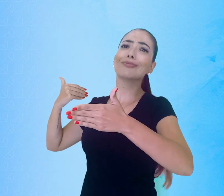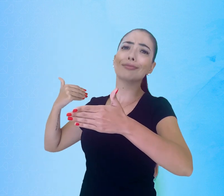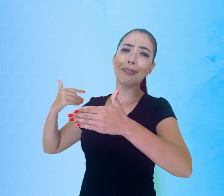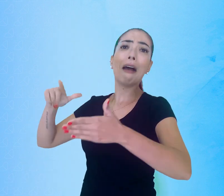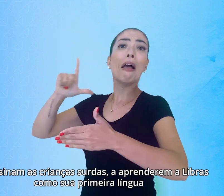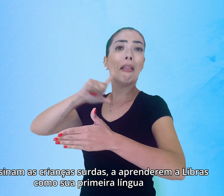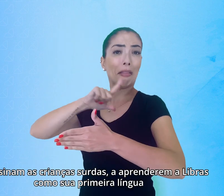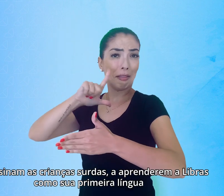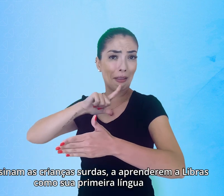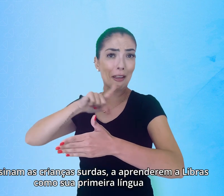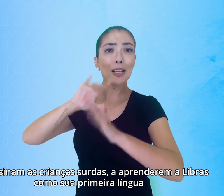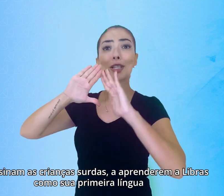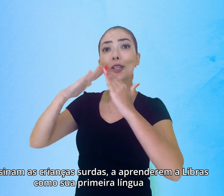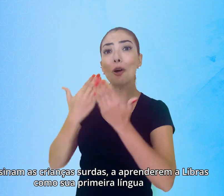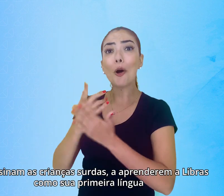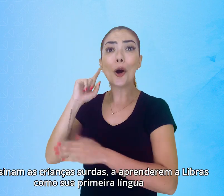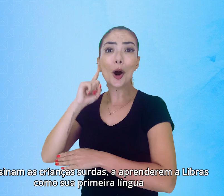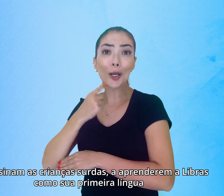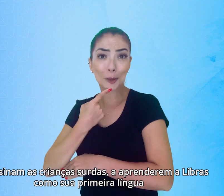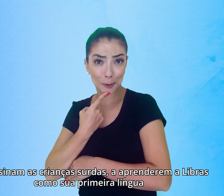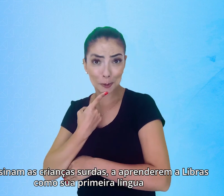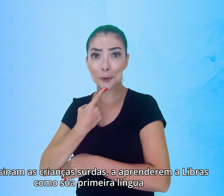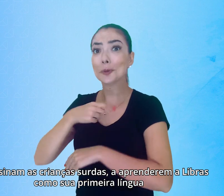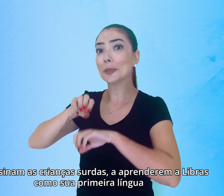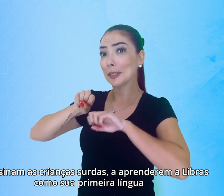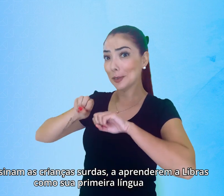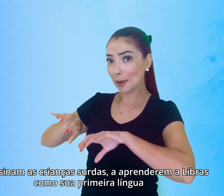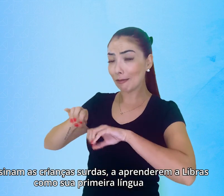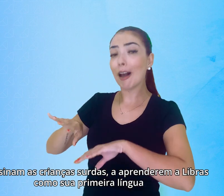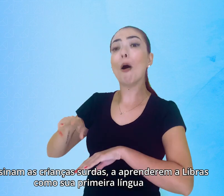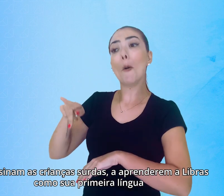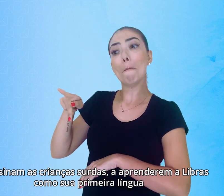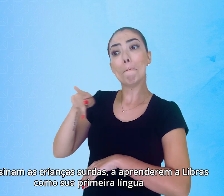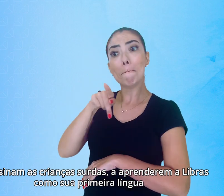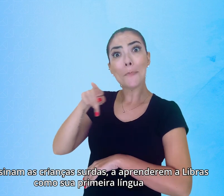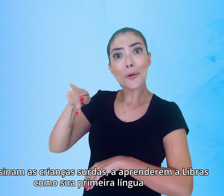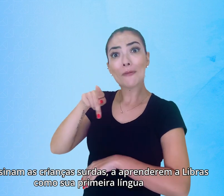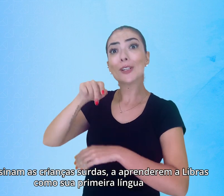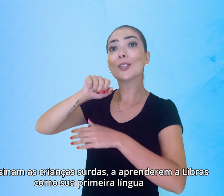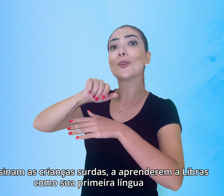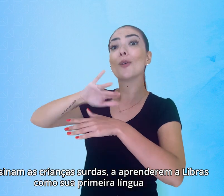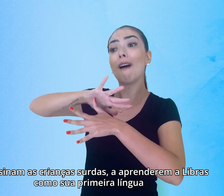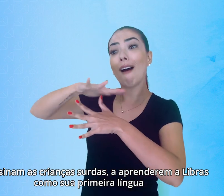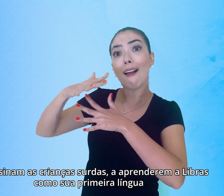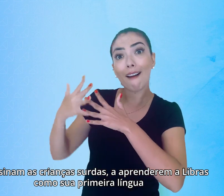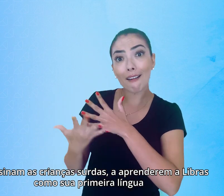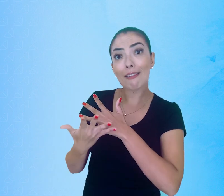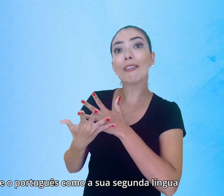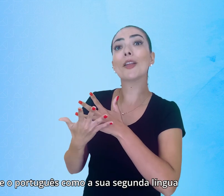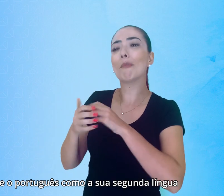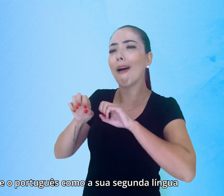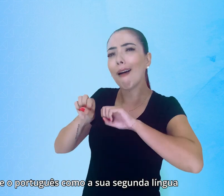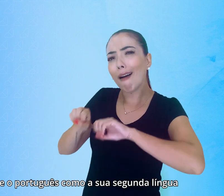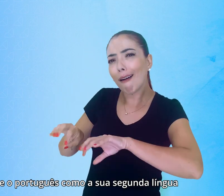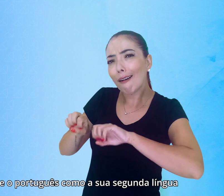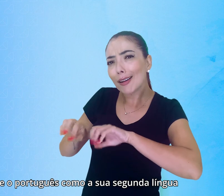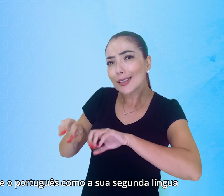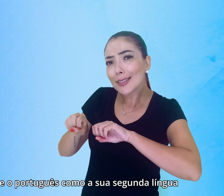que ensinam as crianças surdas a aprenderem a libras como a sua primeira língua e o português como a sua